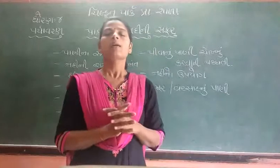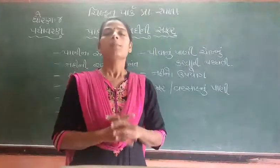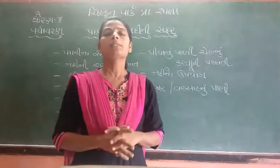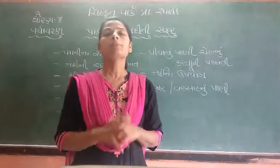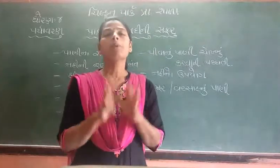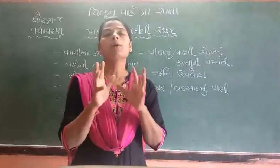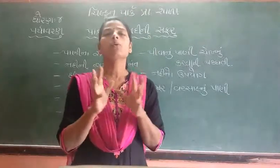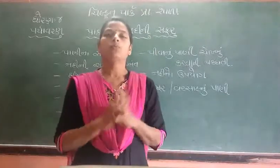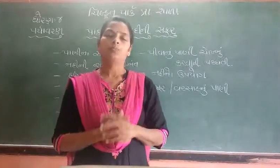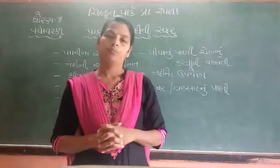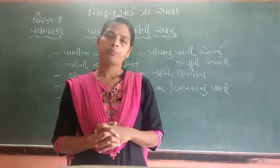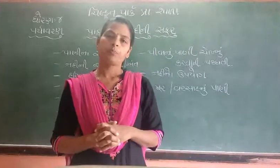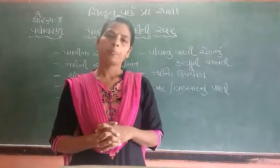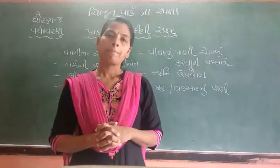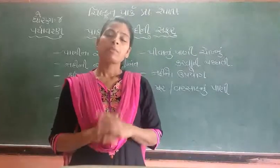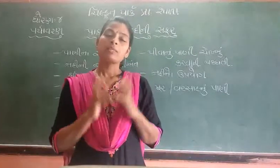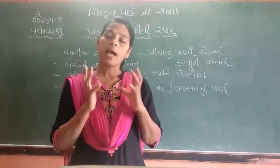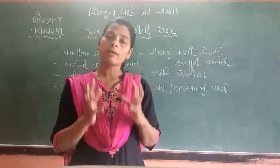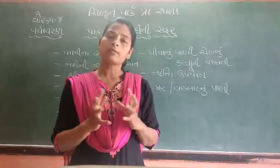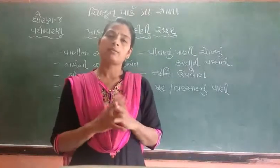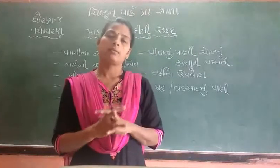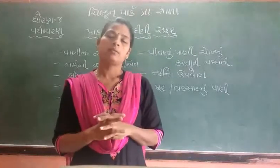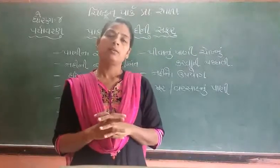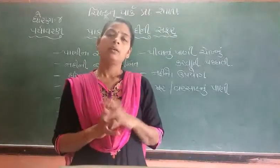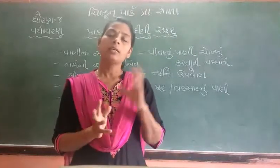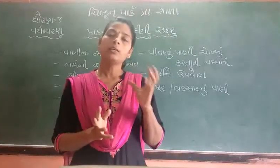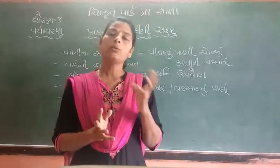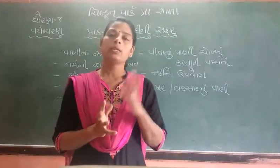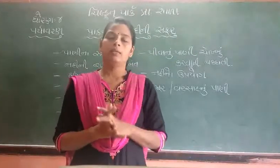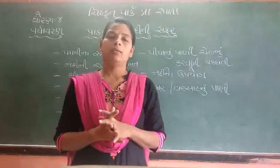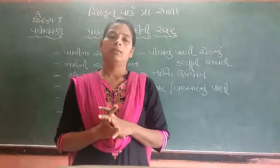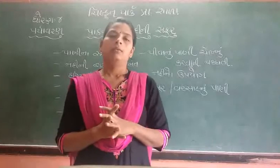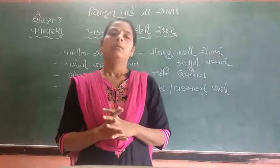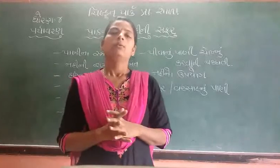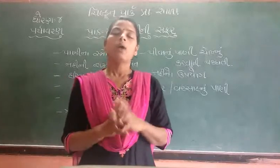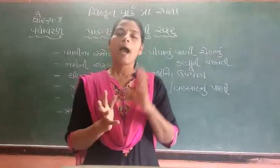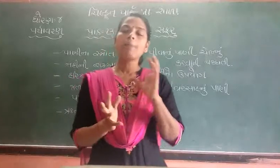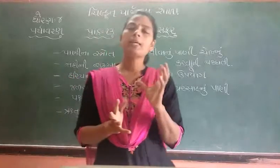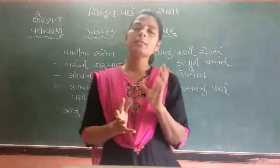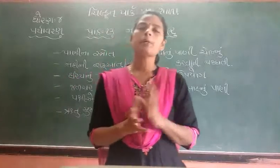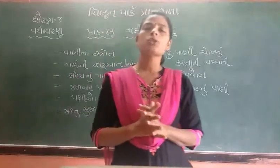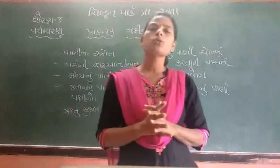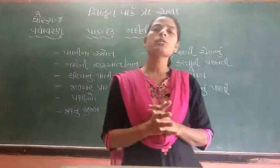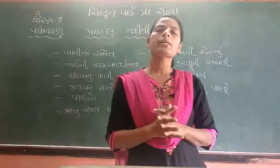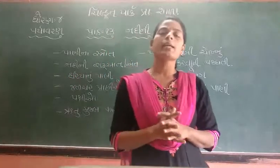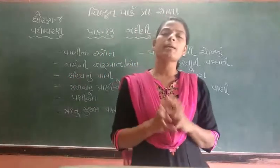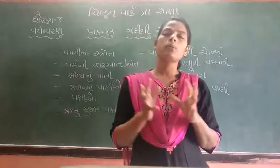છીએ. પછી બગલો, સારસ, ટીટોડી, આ બધા જે પક્ષીઓ છે ને એ મોટે